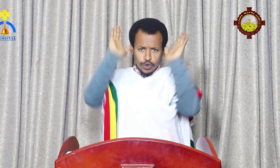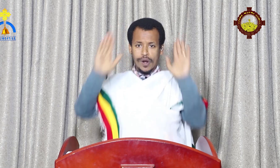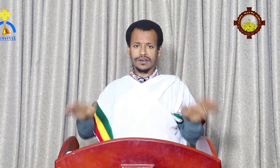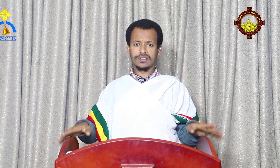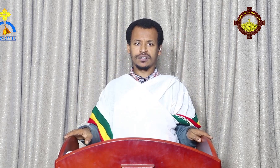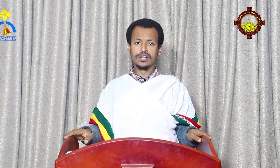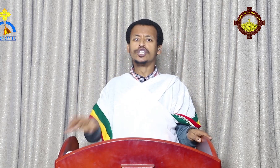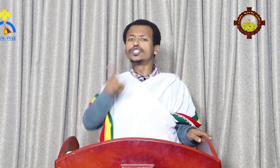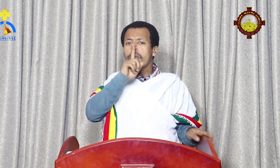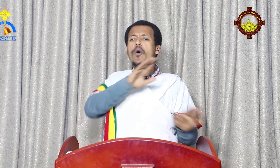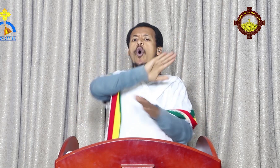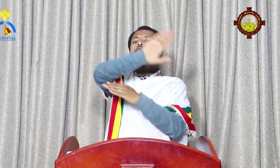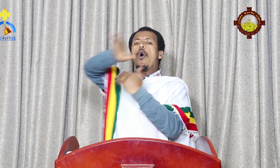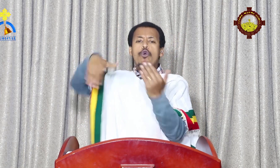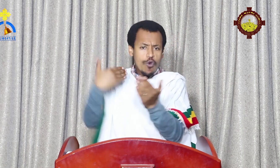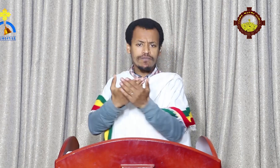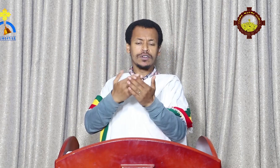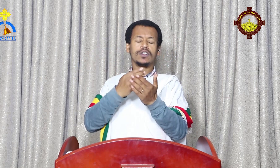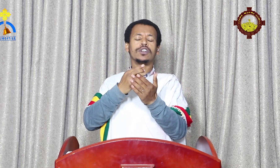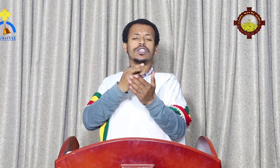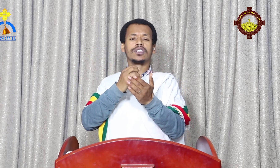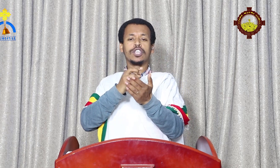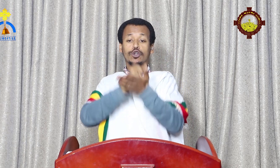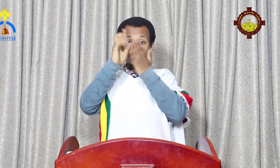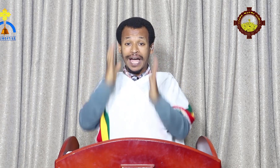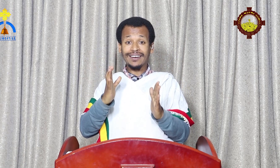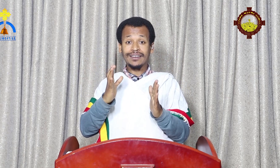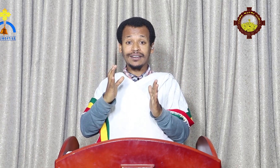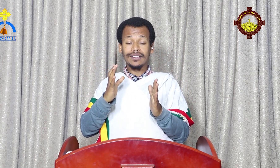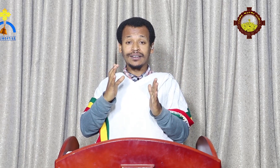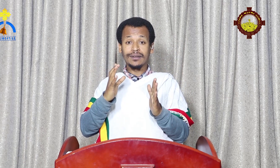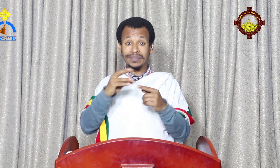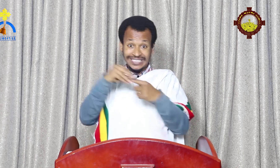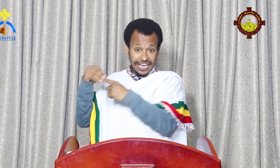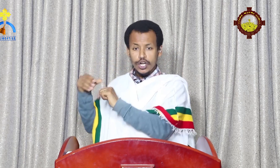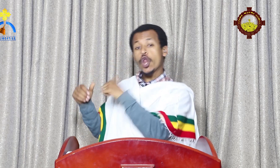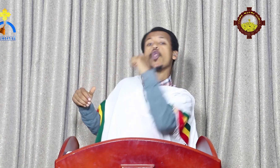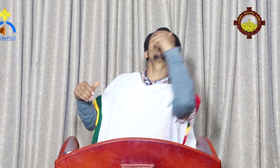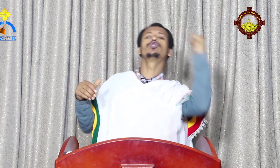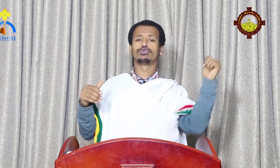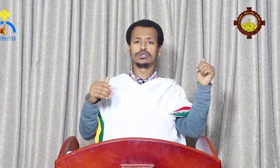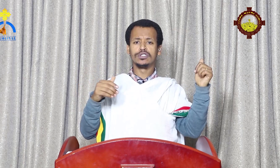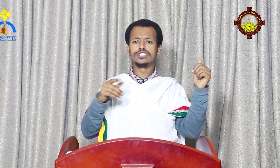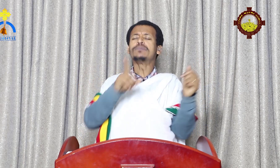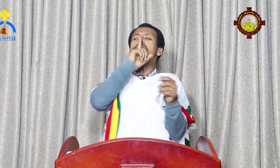ፈቅዷል። ስም ብሎ ለሁሉም የቅዱሳን በስተቀር ለሌሎቹ ስም